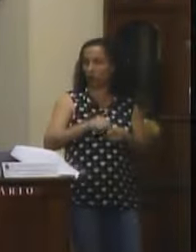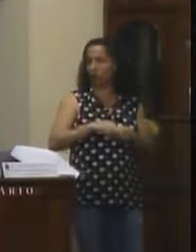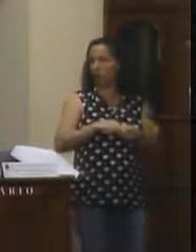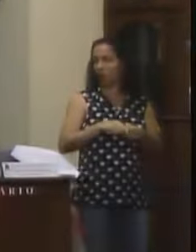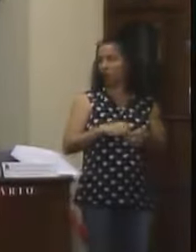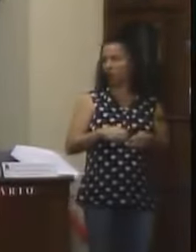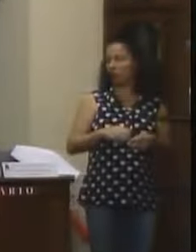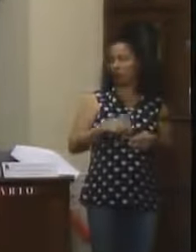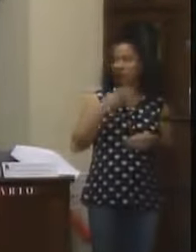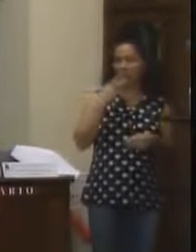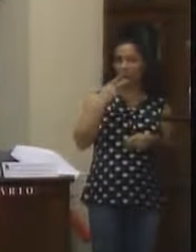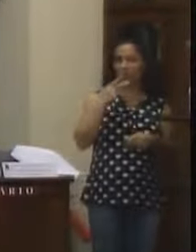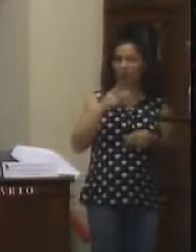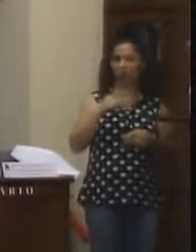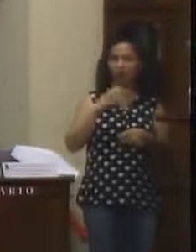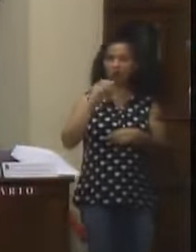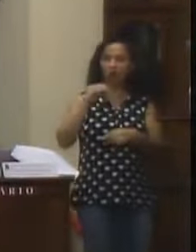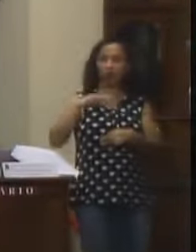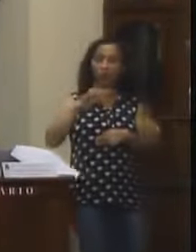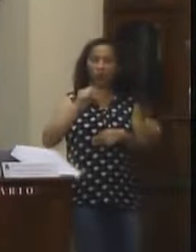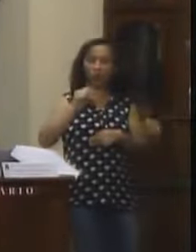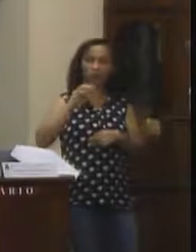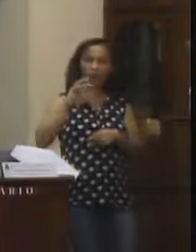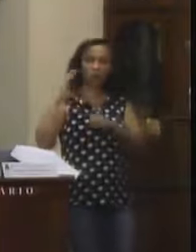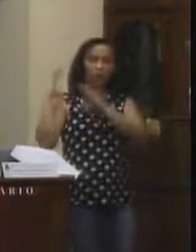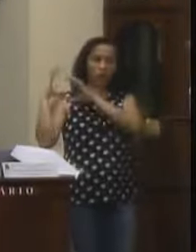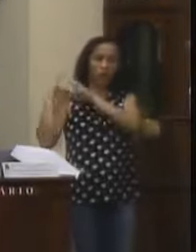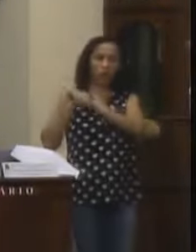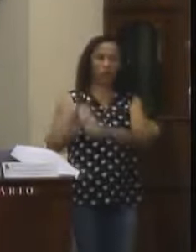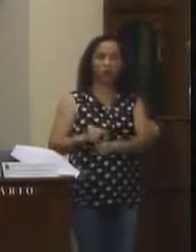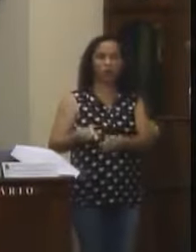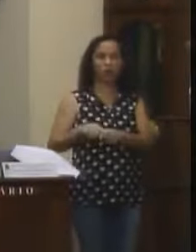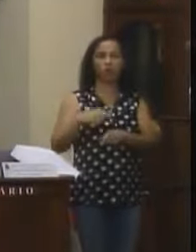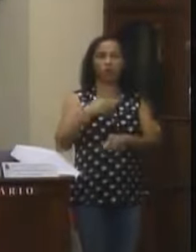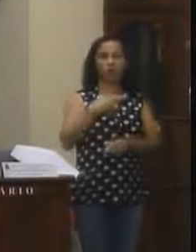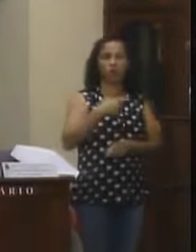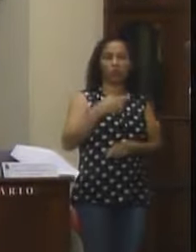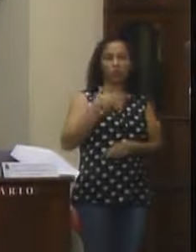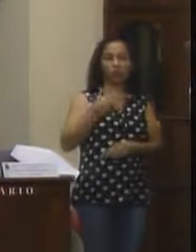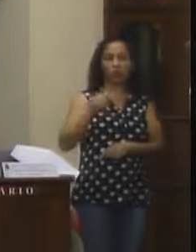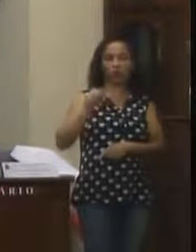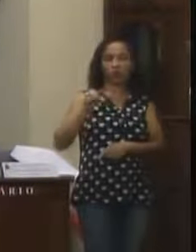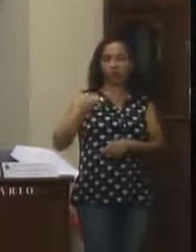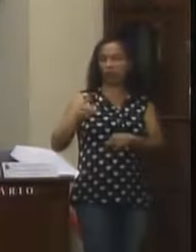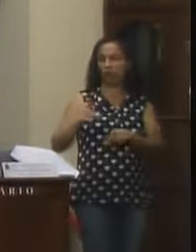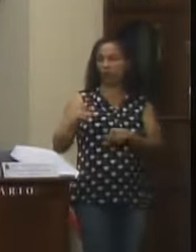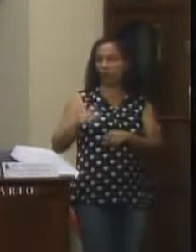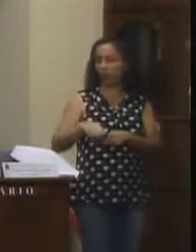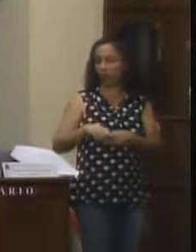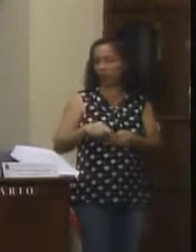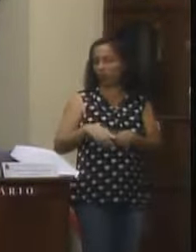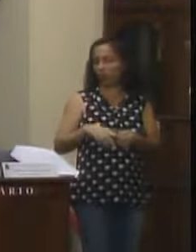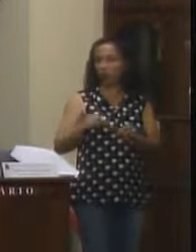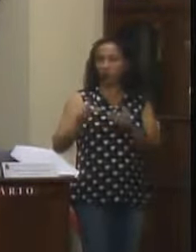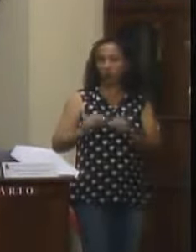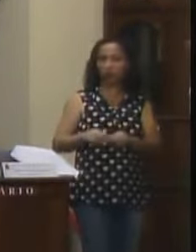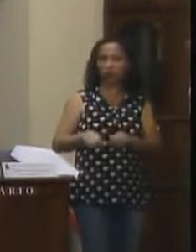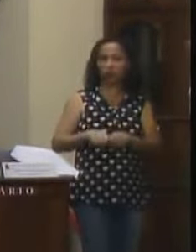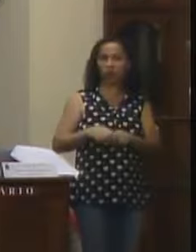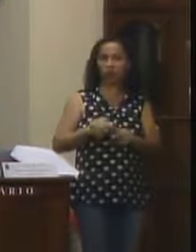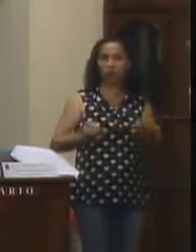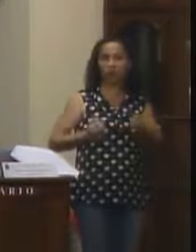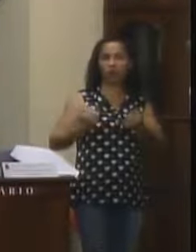com ensino superior, na qual o valor de referência foi de R$ 2.665,09. Segundo, a redução dos cargos e vencimentos no início da